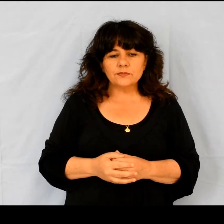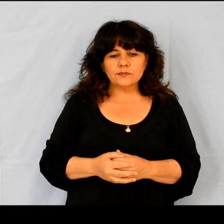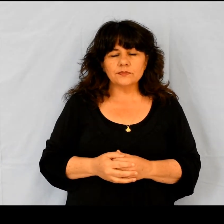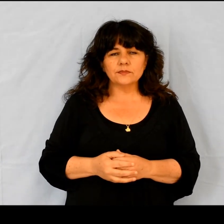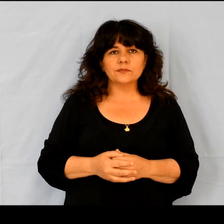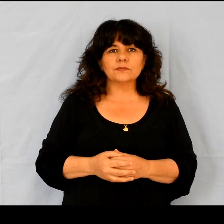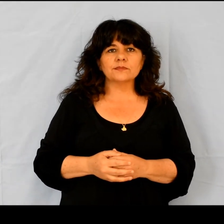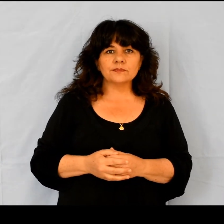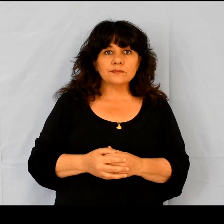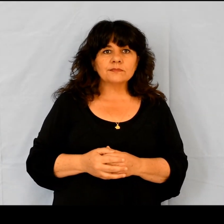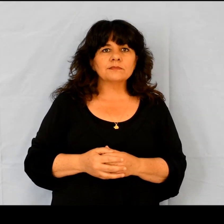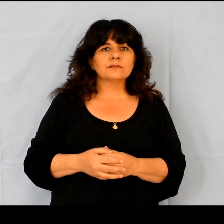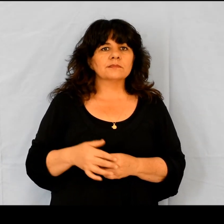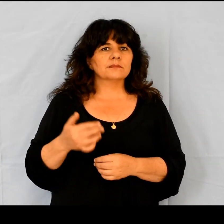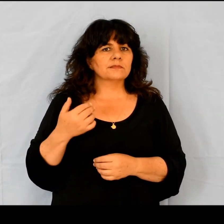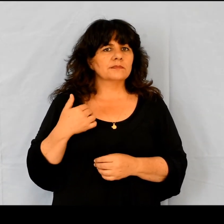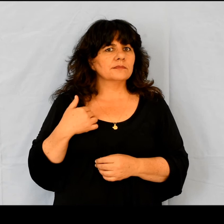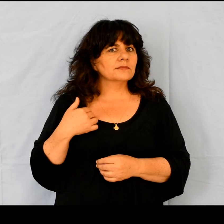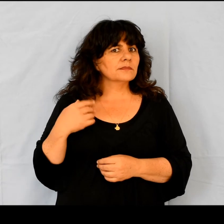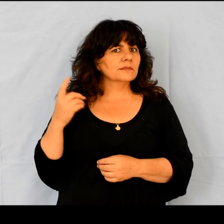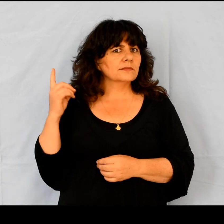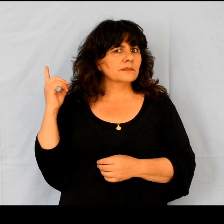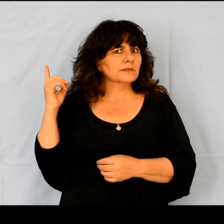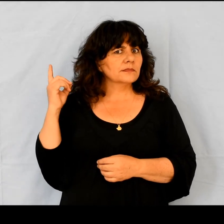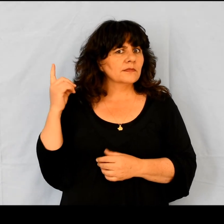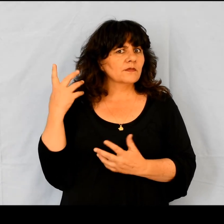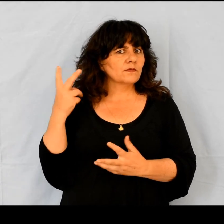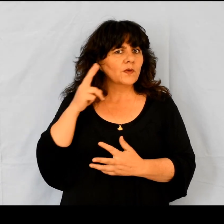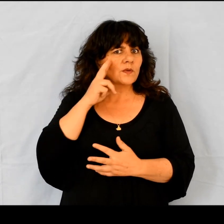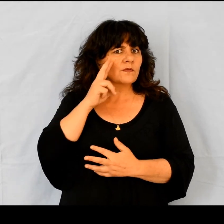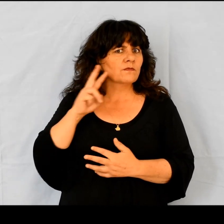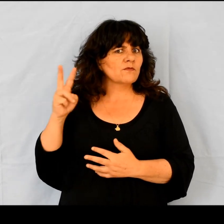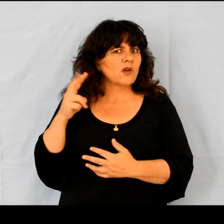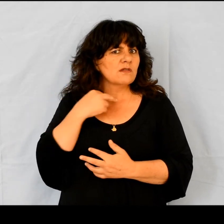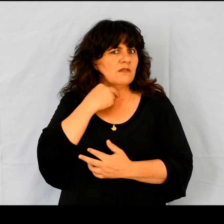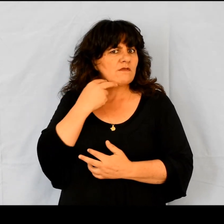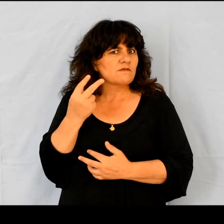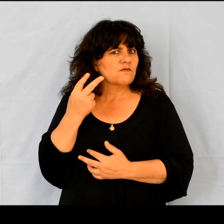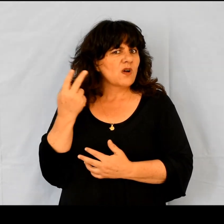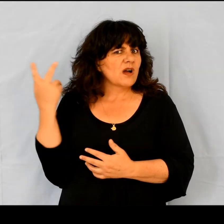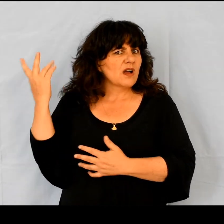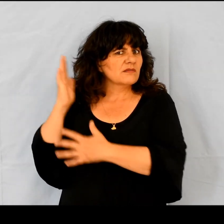Je me retournai pour regarder quelle était cette voix qui me parlait.